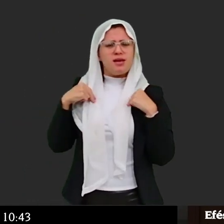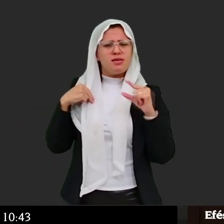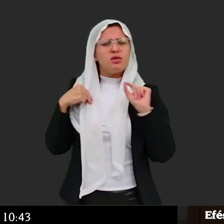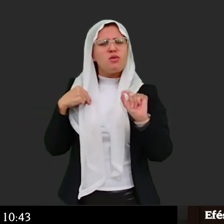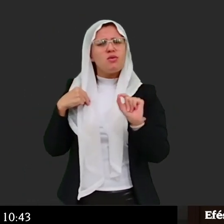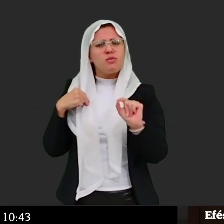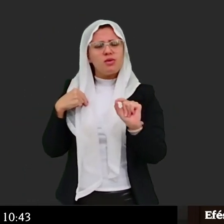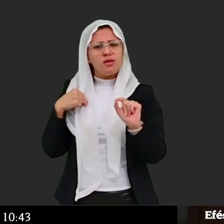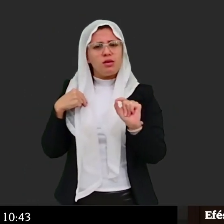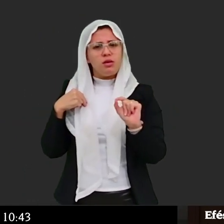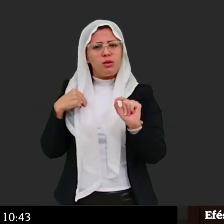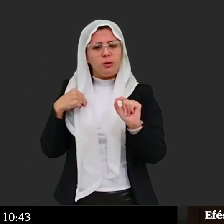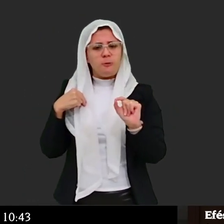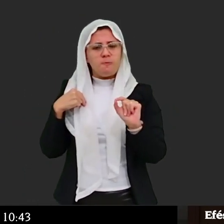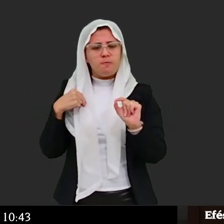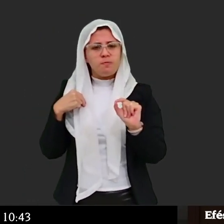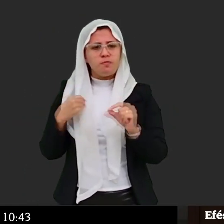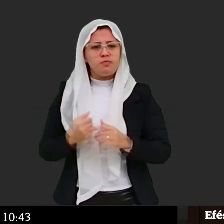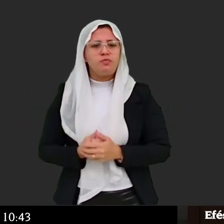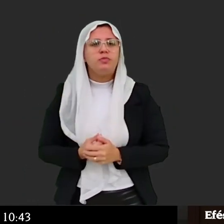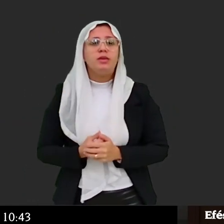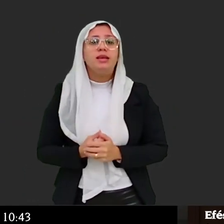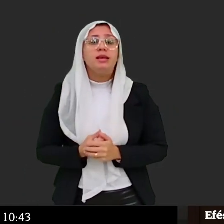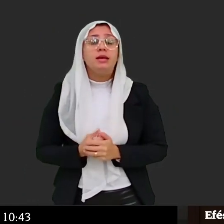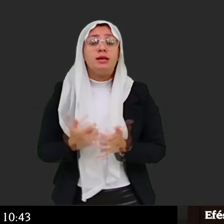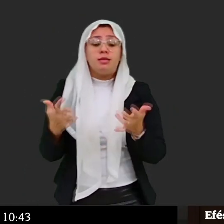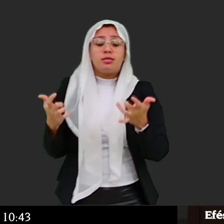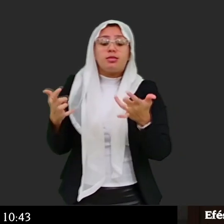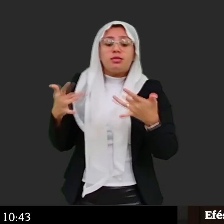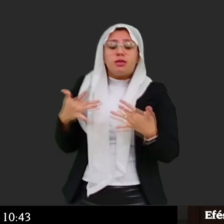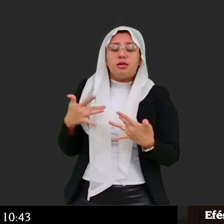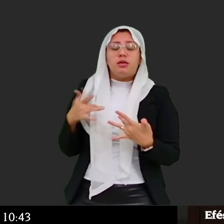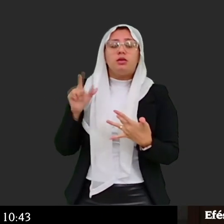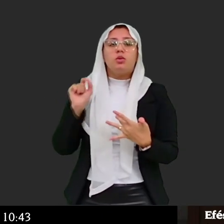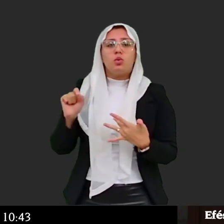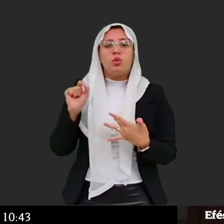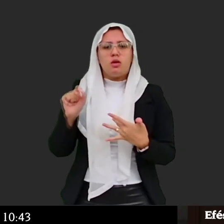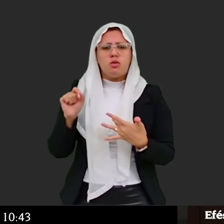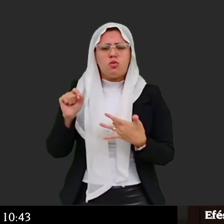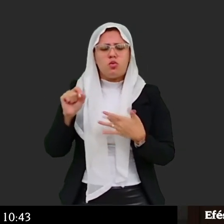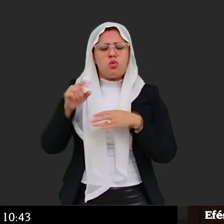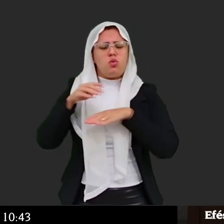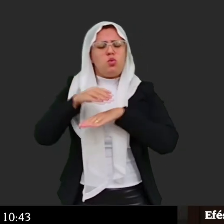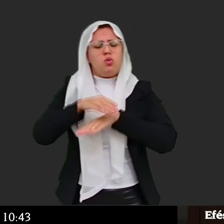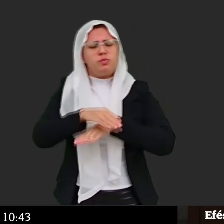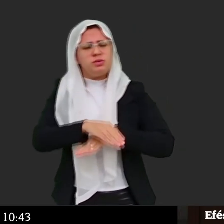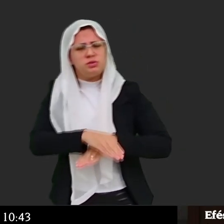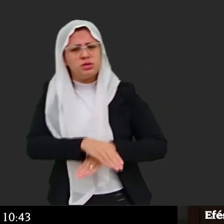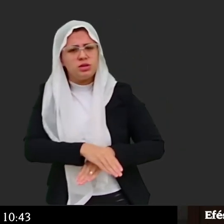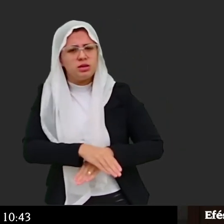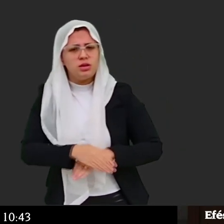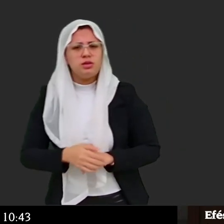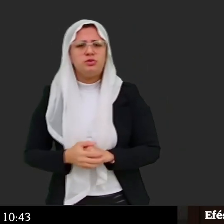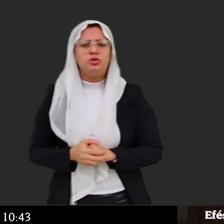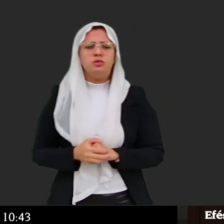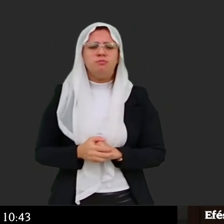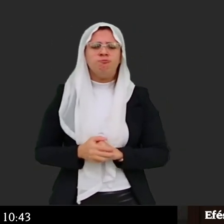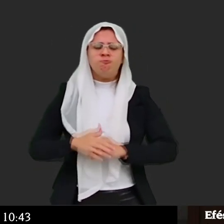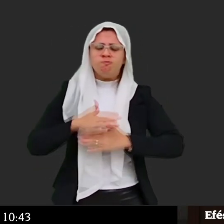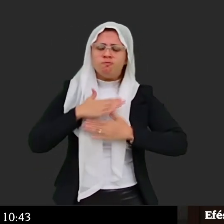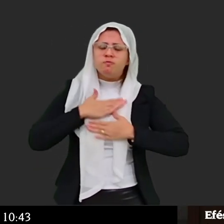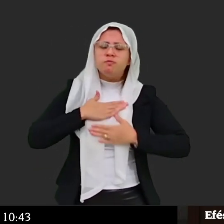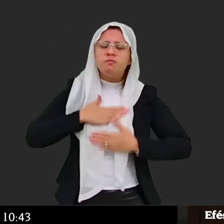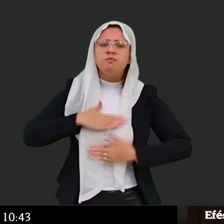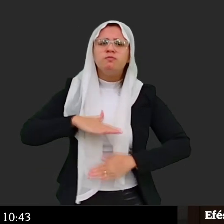era necessário andar com toda a humildade, com toda a mansidão e